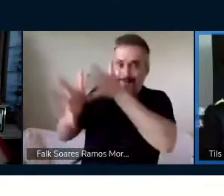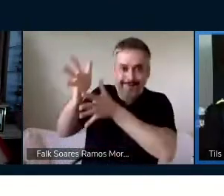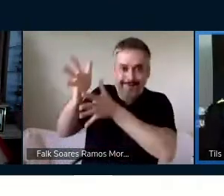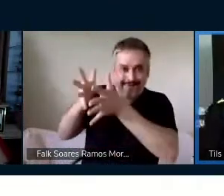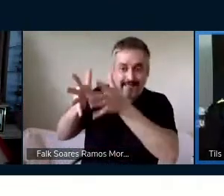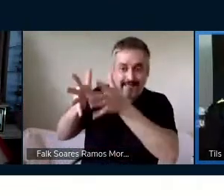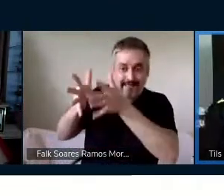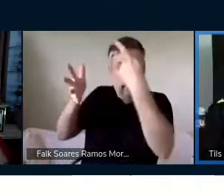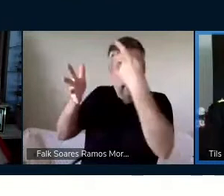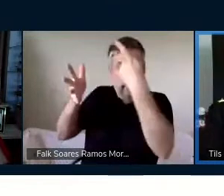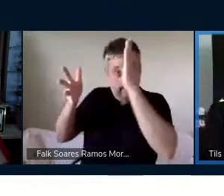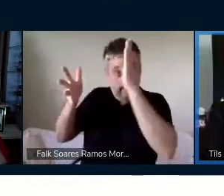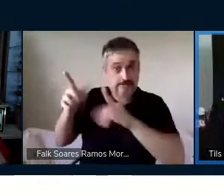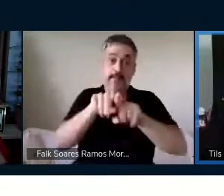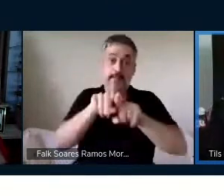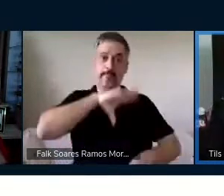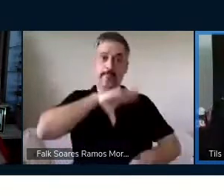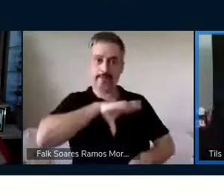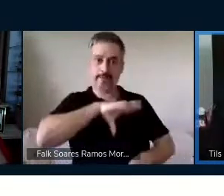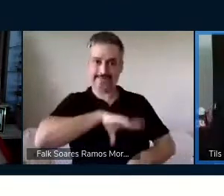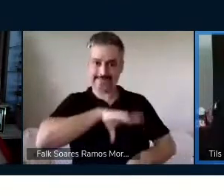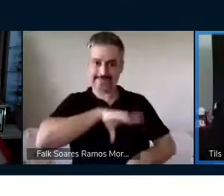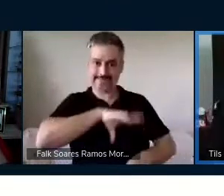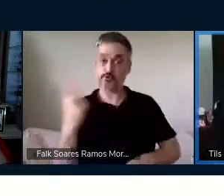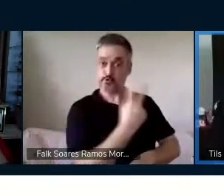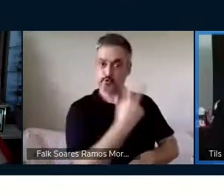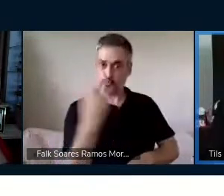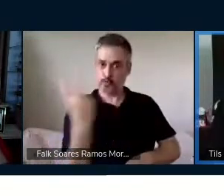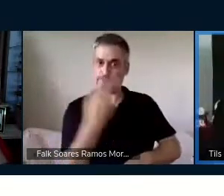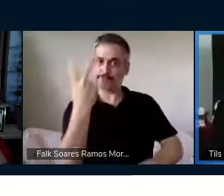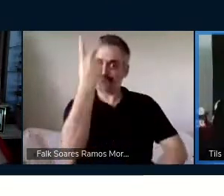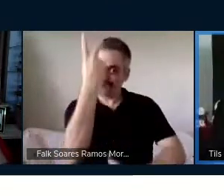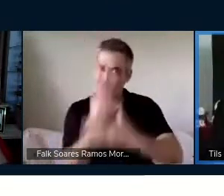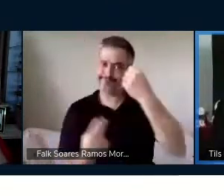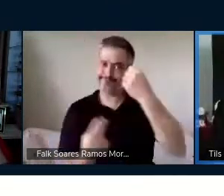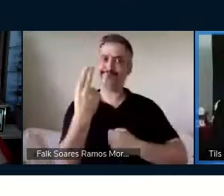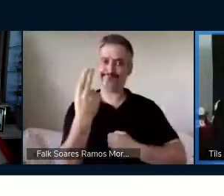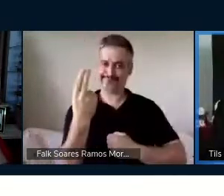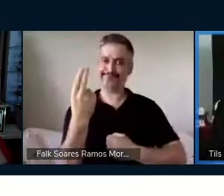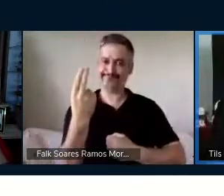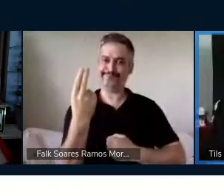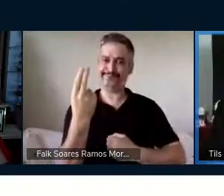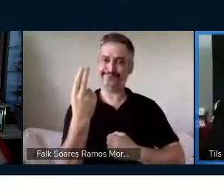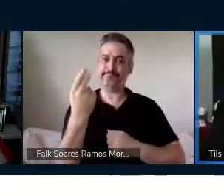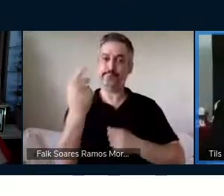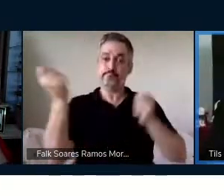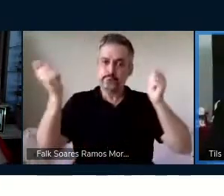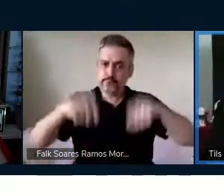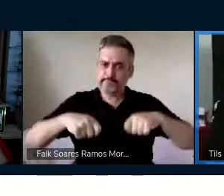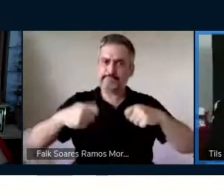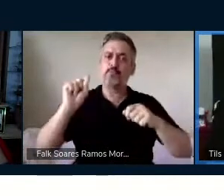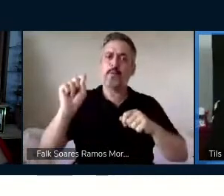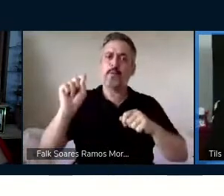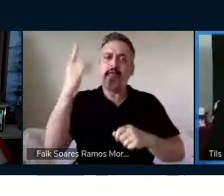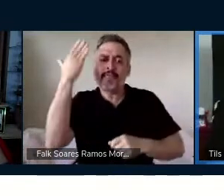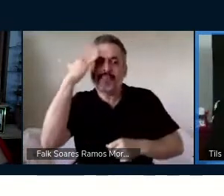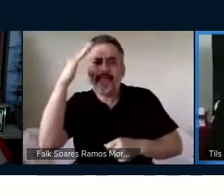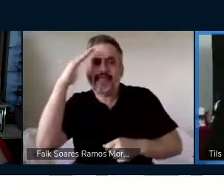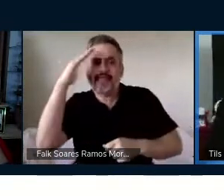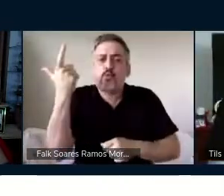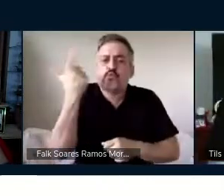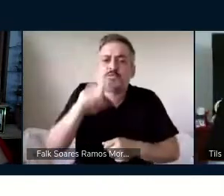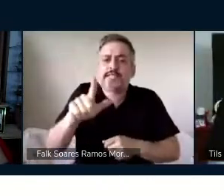língua portuguesa, e acreditamos que a forma para que as duas línguas ocorram no mesmo